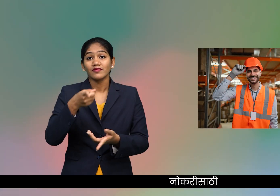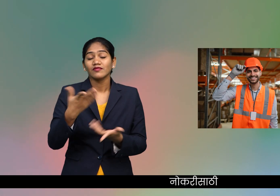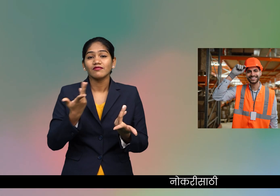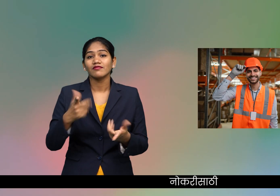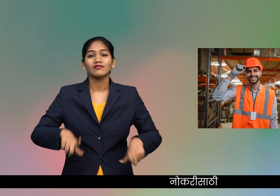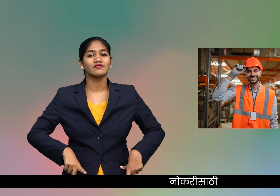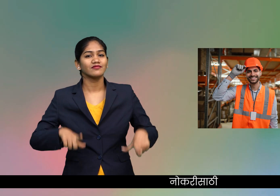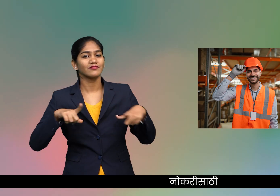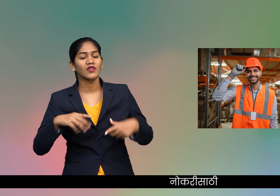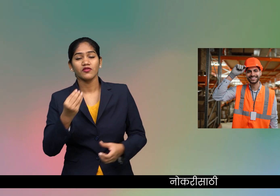नोकरीसाठी